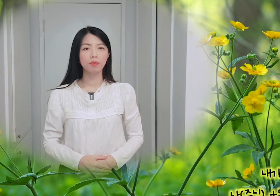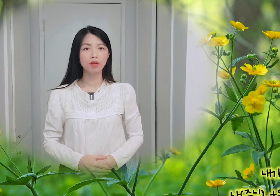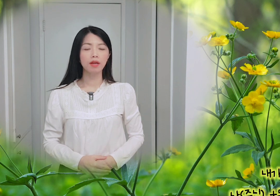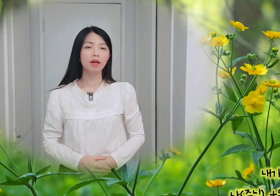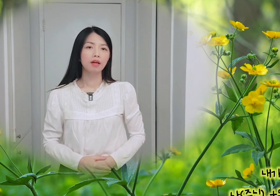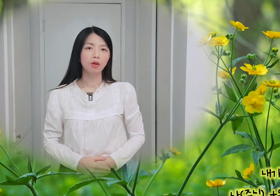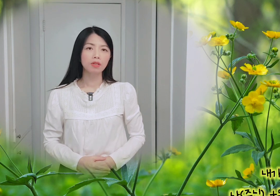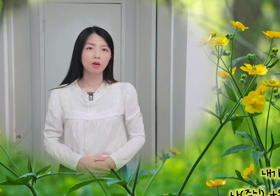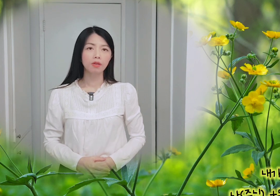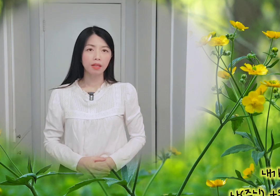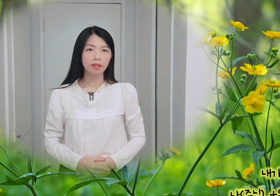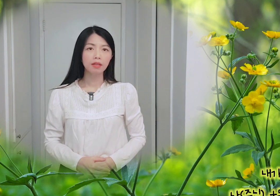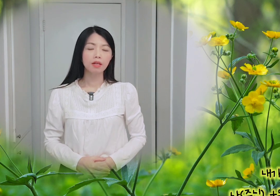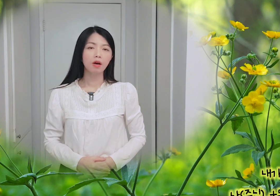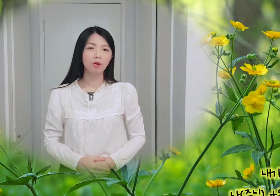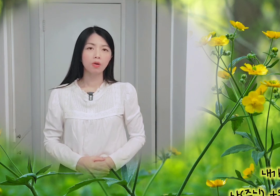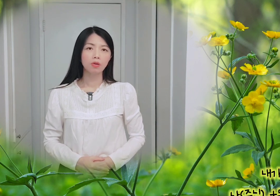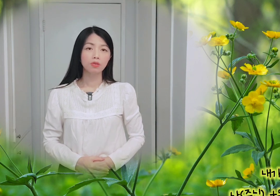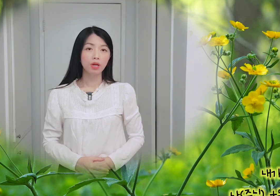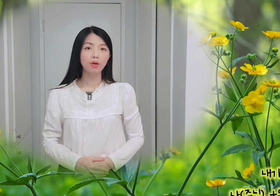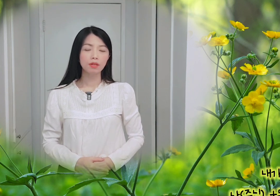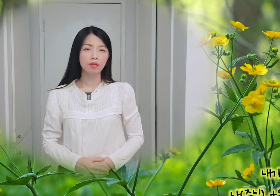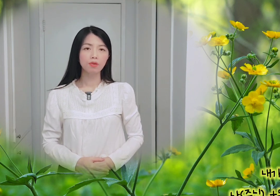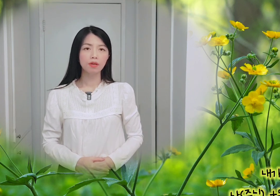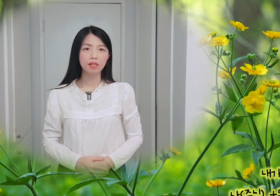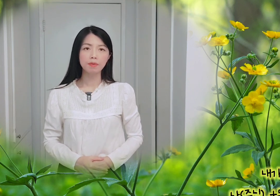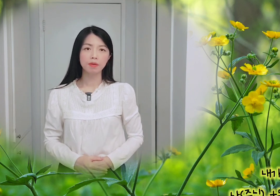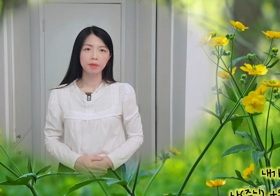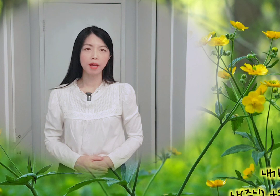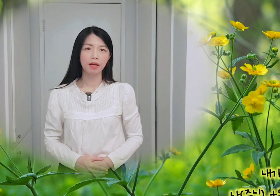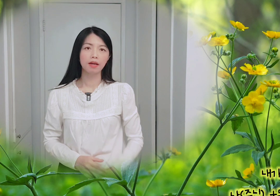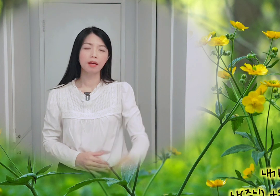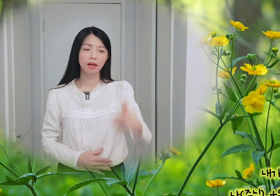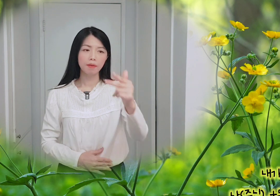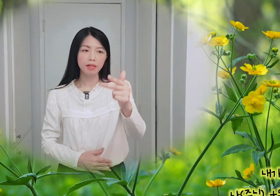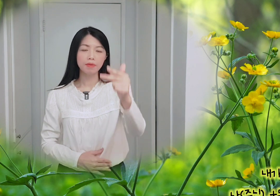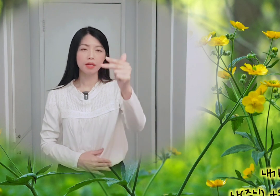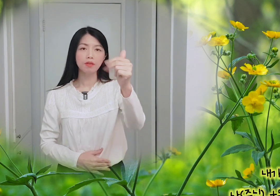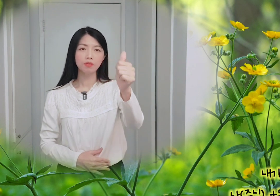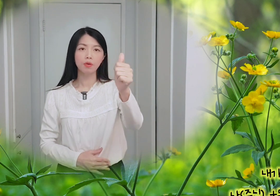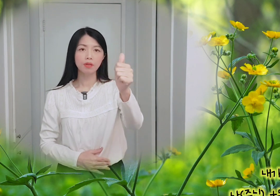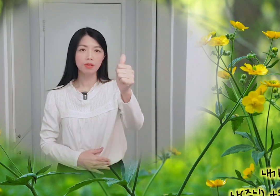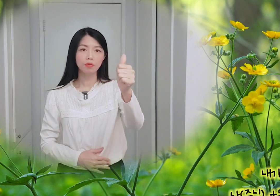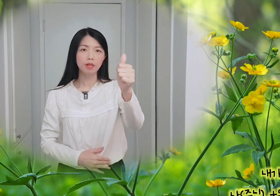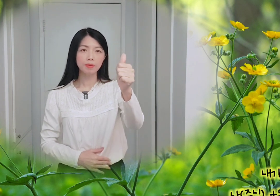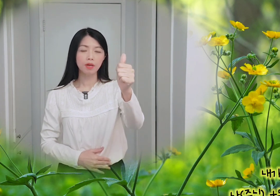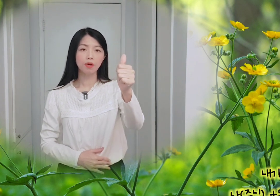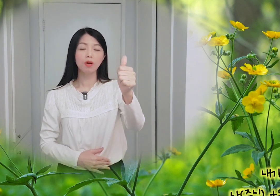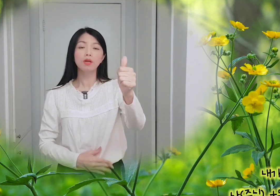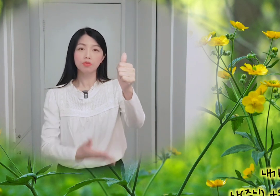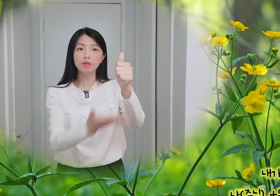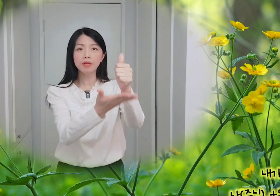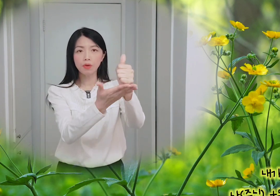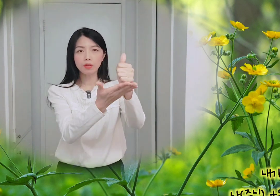거기 때문에 여기서 나는 주라고 한 뜻의 수어를 하시면 됩니다. 아까 말씀드린 주라고 한 뜻의 수어를 하시면